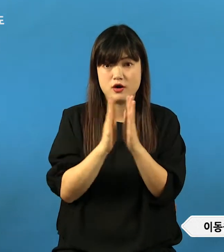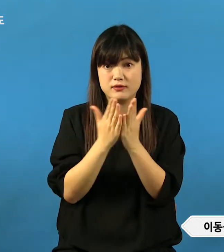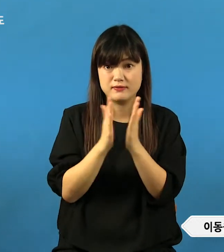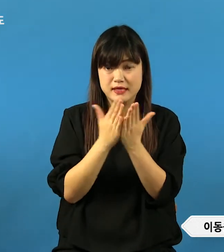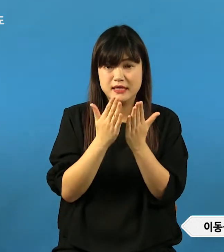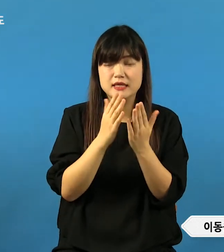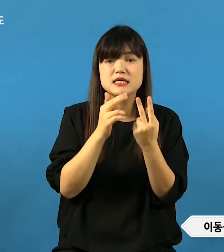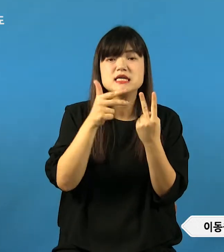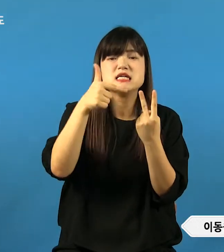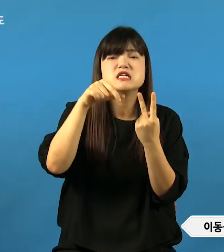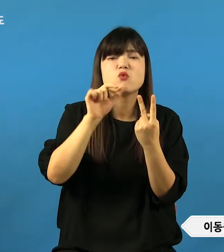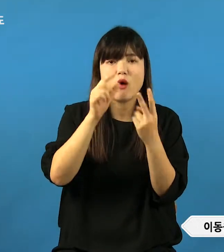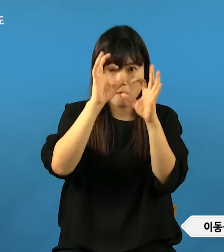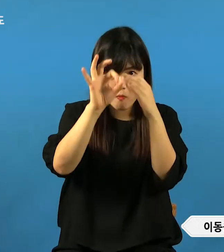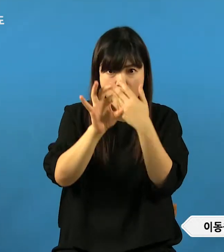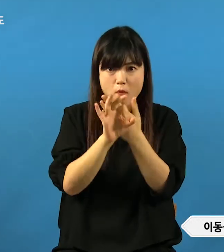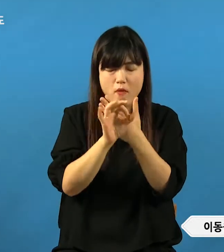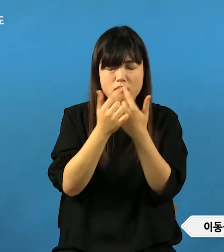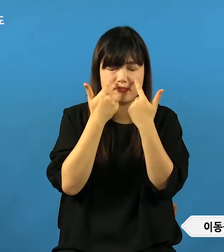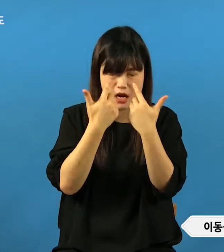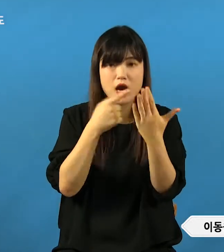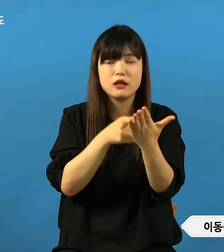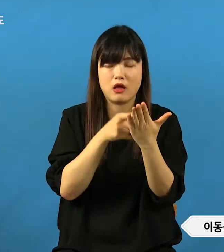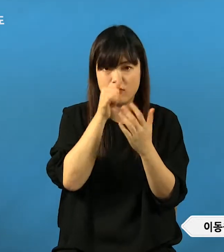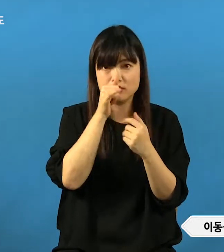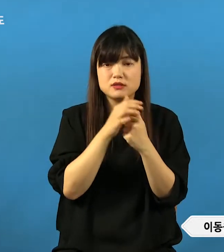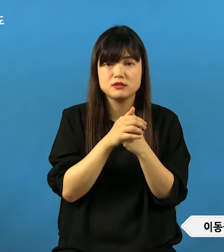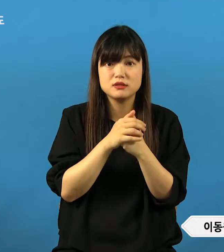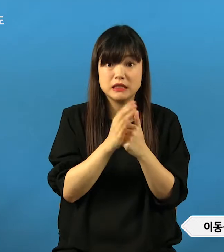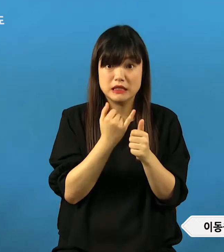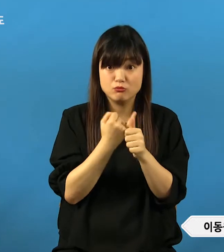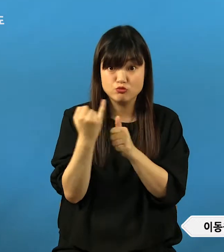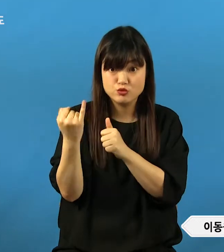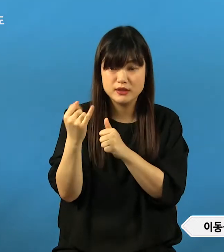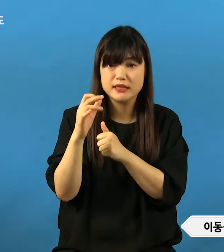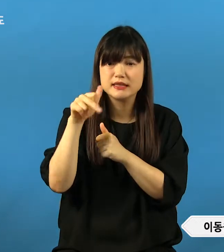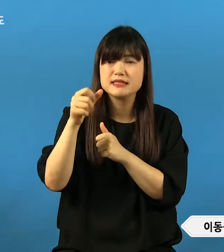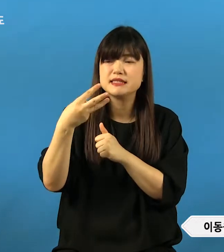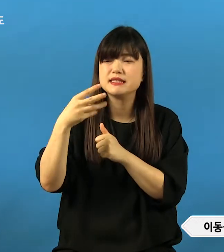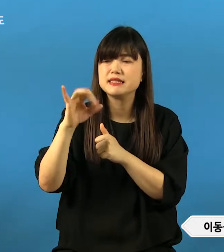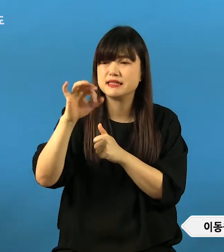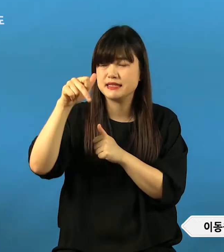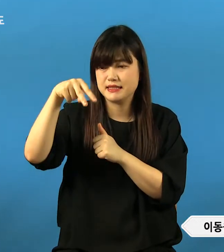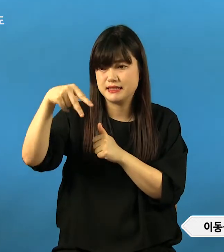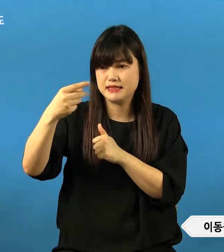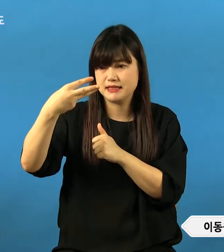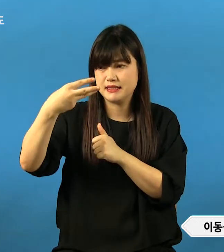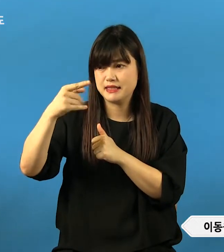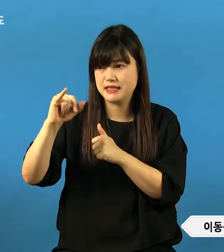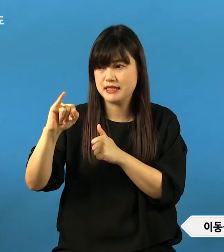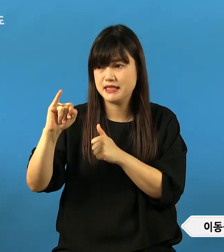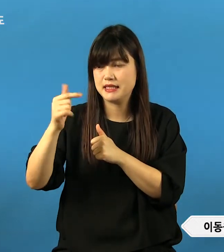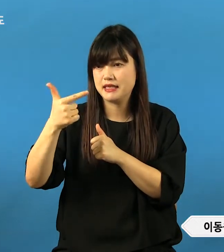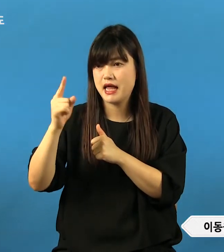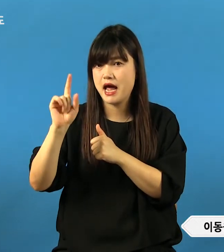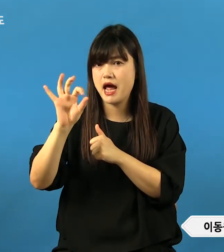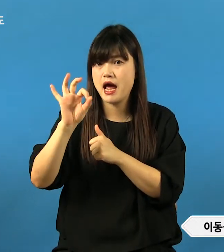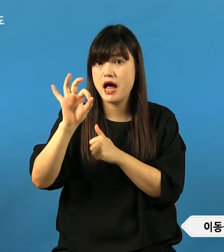얻습니다. 철로역정 제2권에 보면 이제 부인인 크리스티아나와 그 네